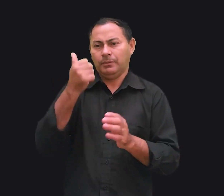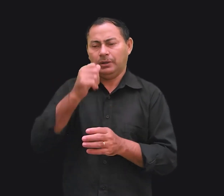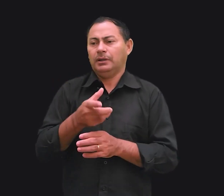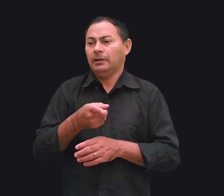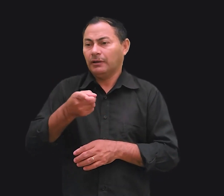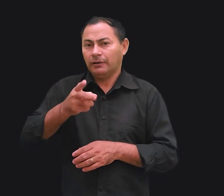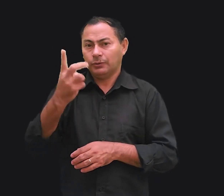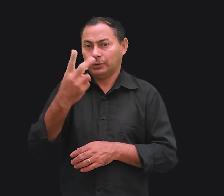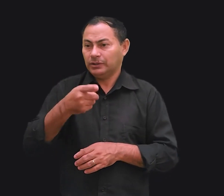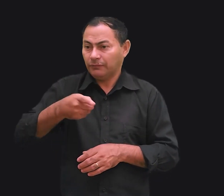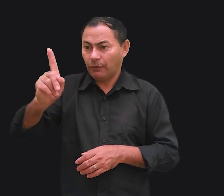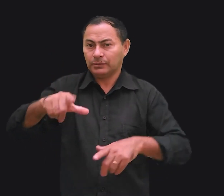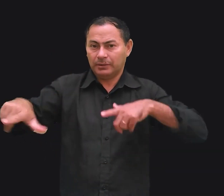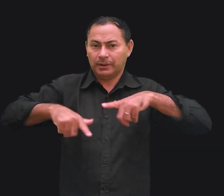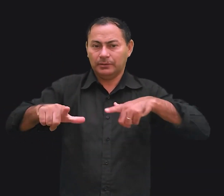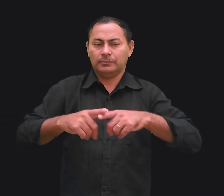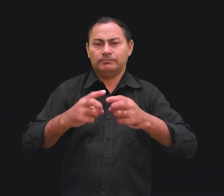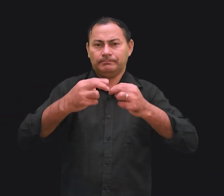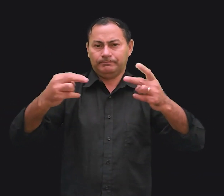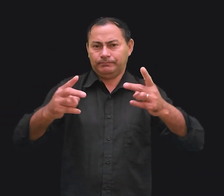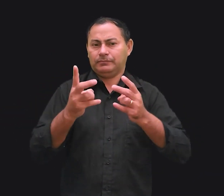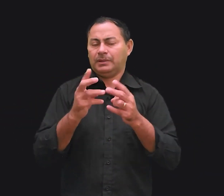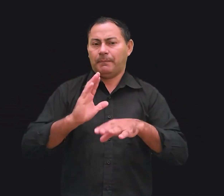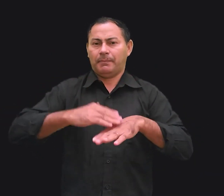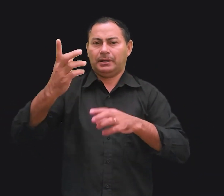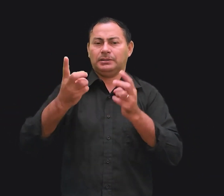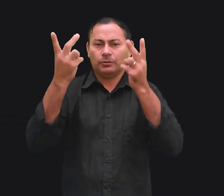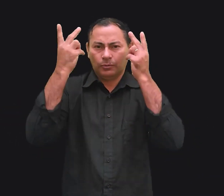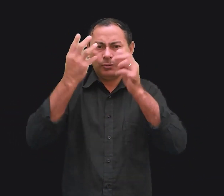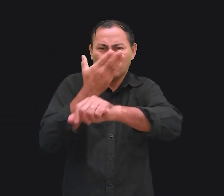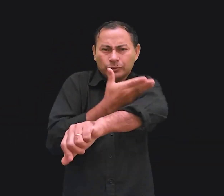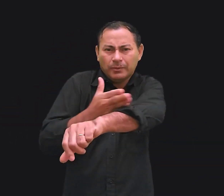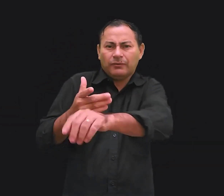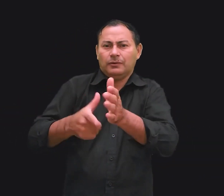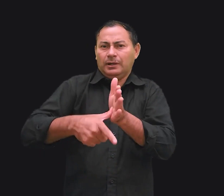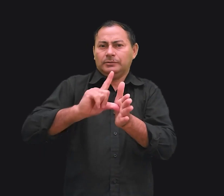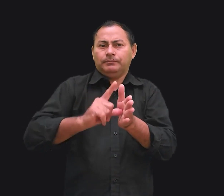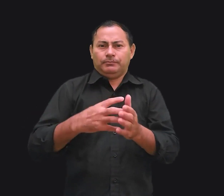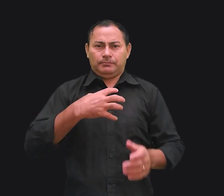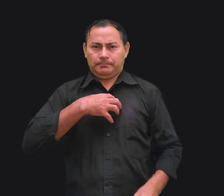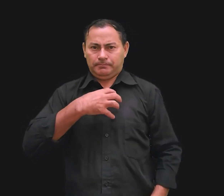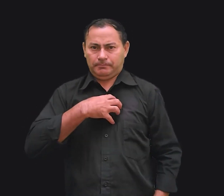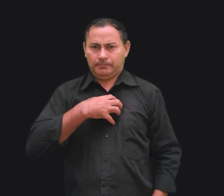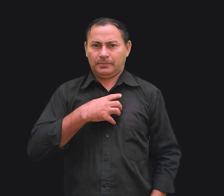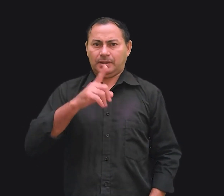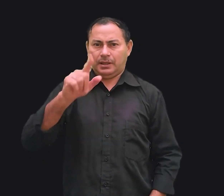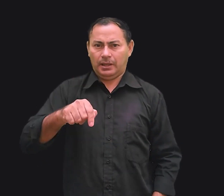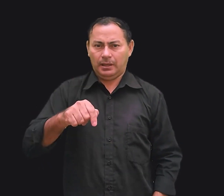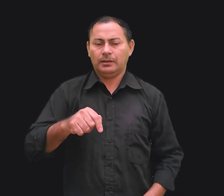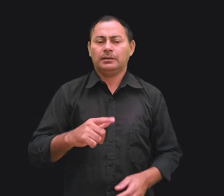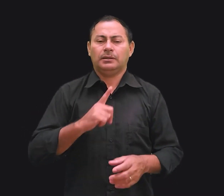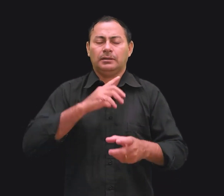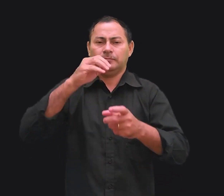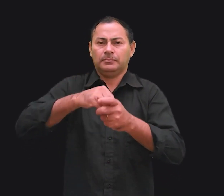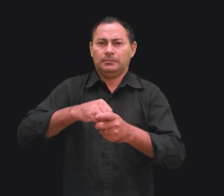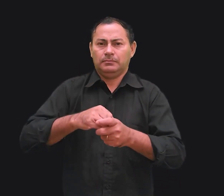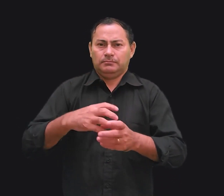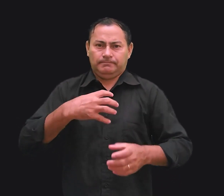mulher, saírem para trabalhar. As coisas não são mais como costumavam ser. E o jeito que são constitui-se